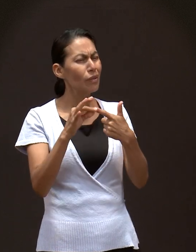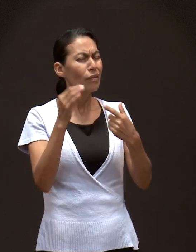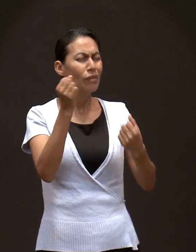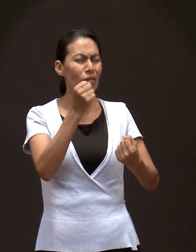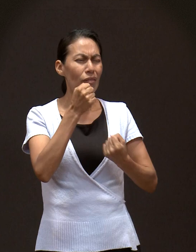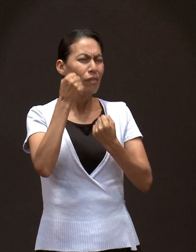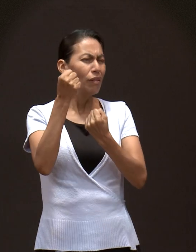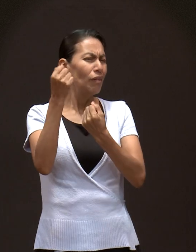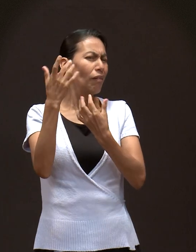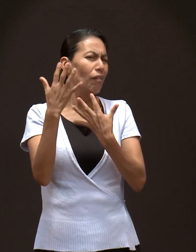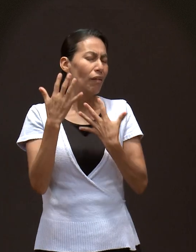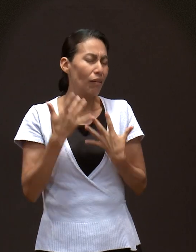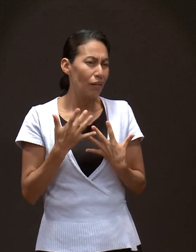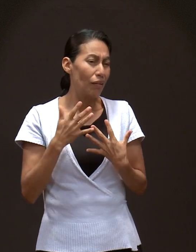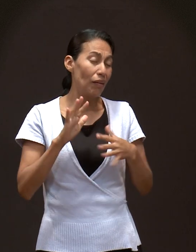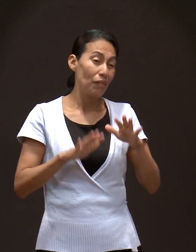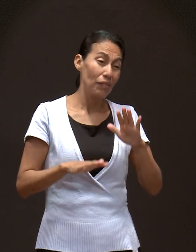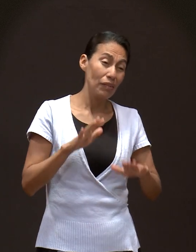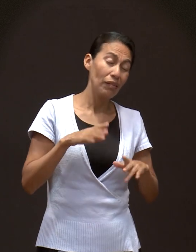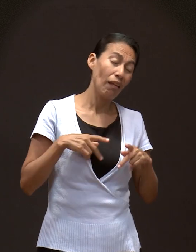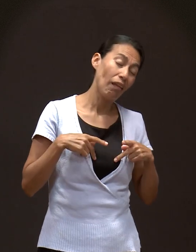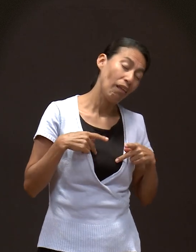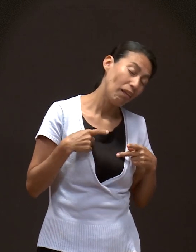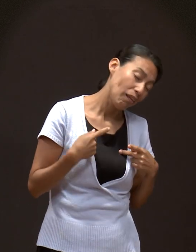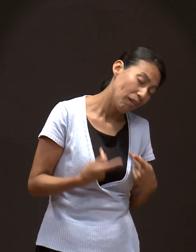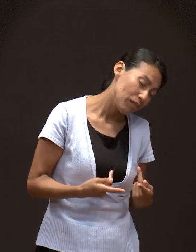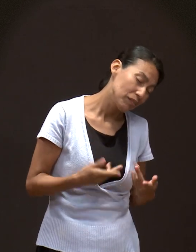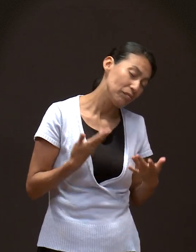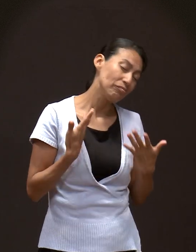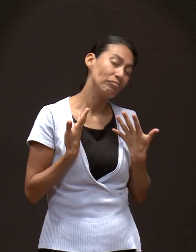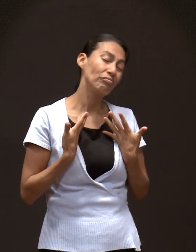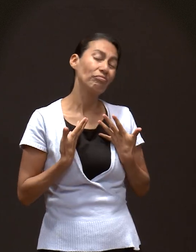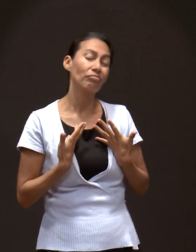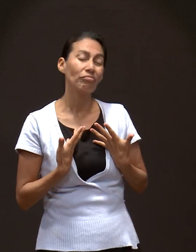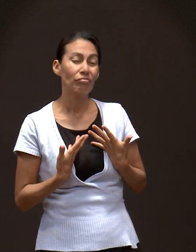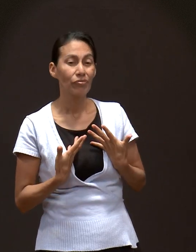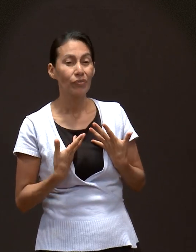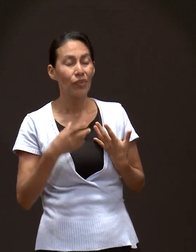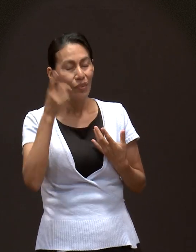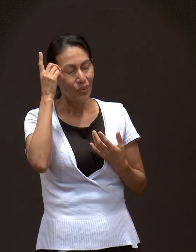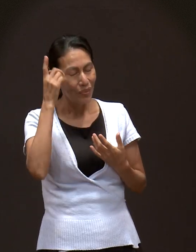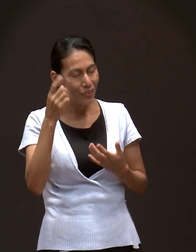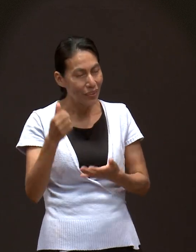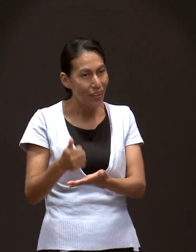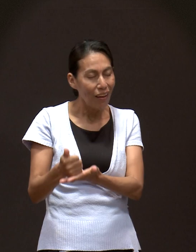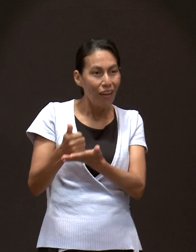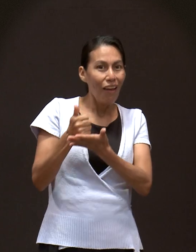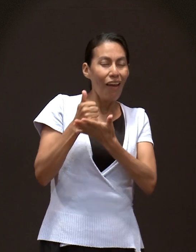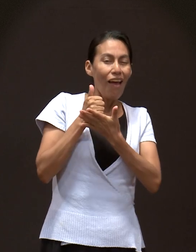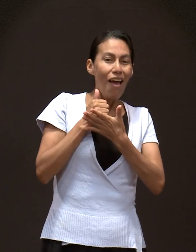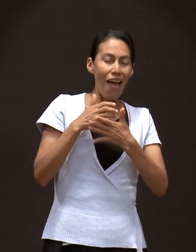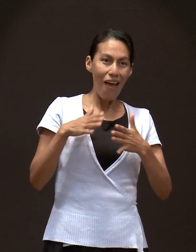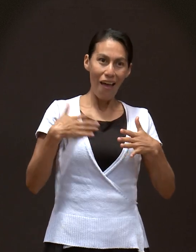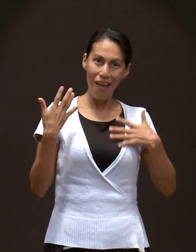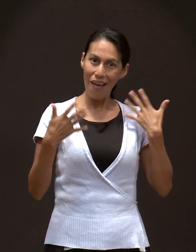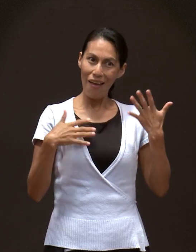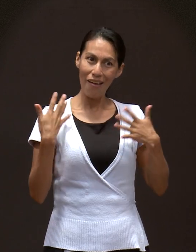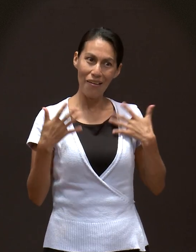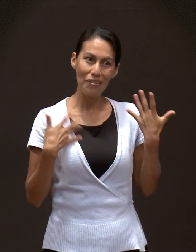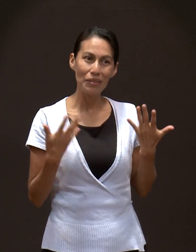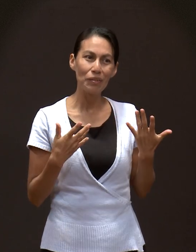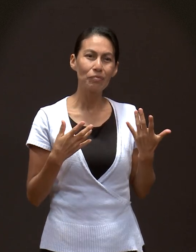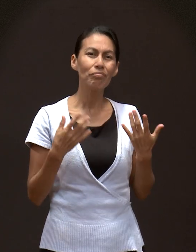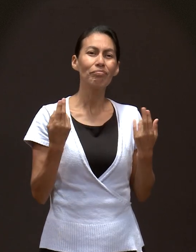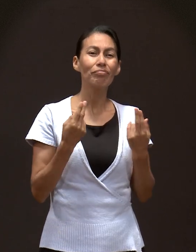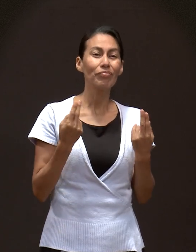cómo Dios nos guía, nos fortalece. Cuando estamos desanimados, Él nos levanta el rostro. Cuando necesitamos